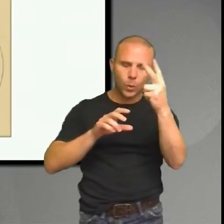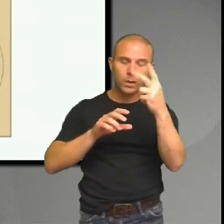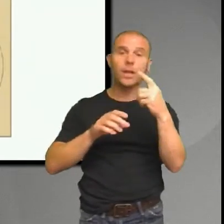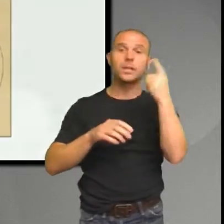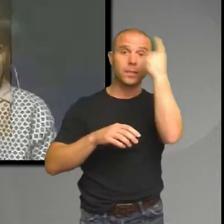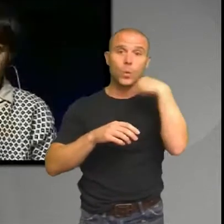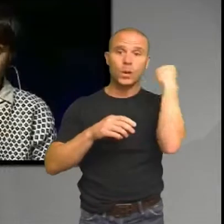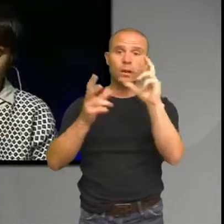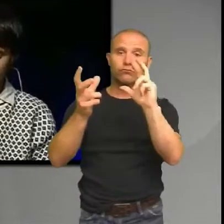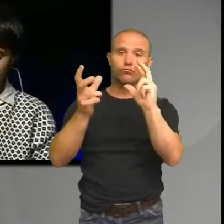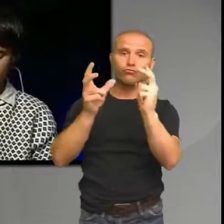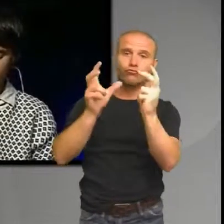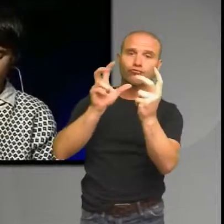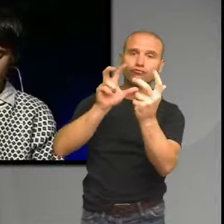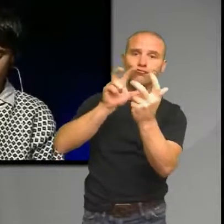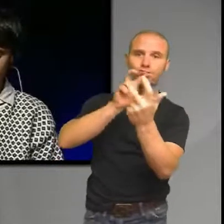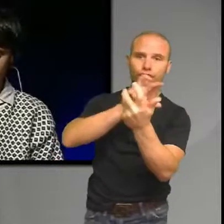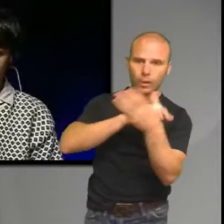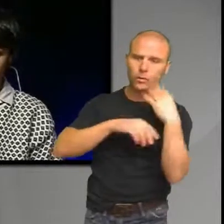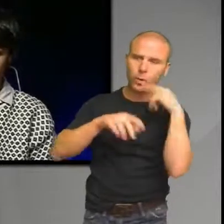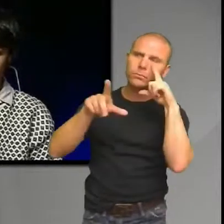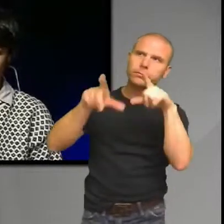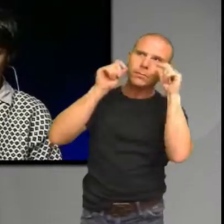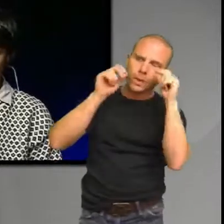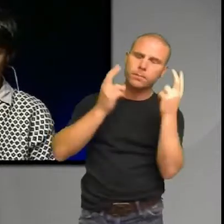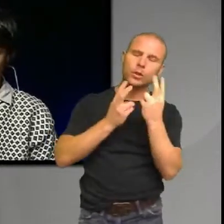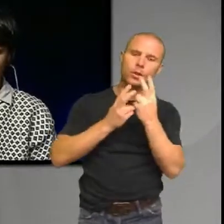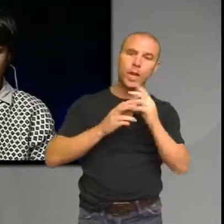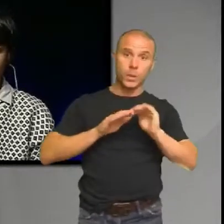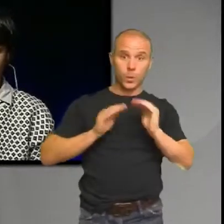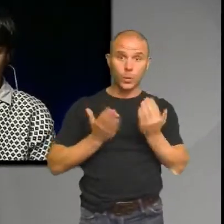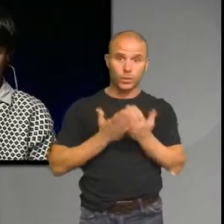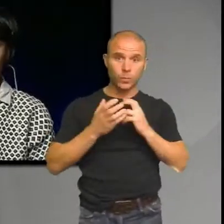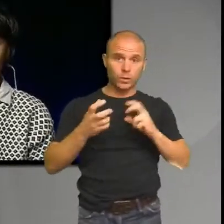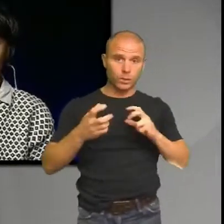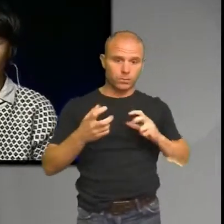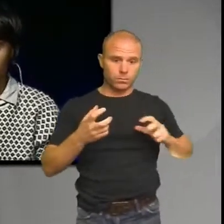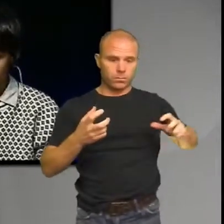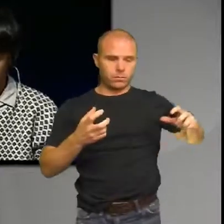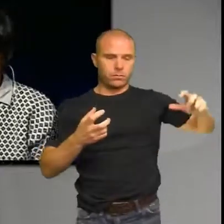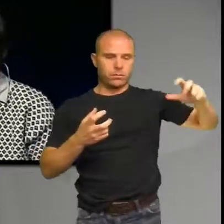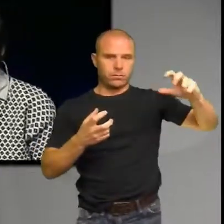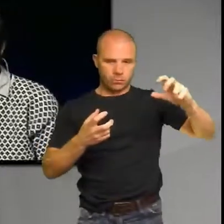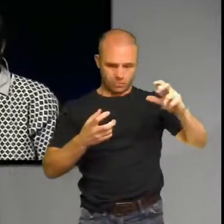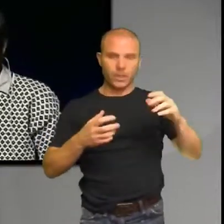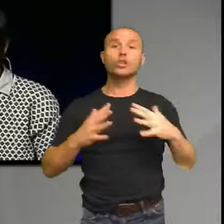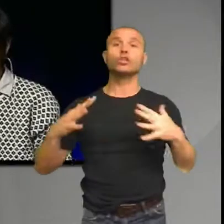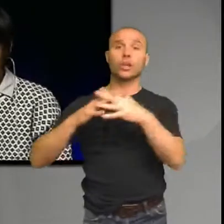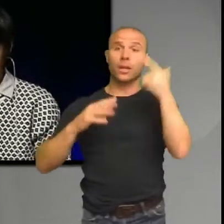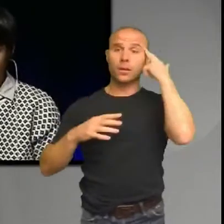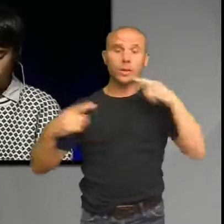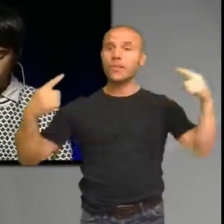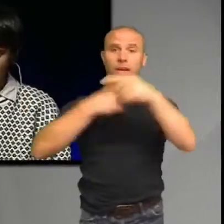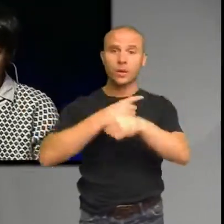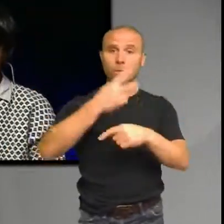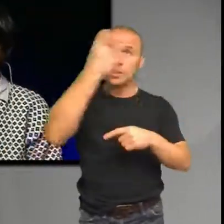egen axel. Han bevisade det här med att jorden snurrar runt solen och inte tvärtom som kyrkan i Rom hade bestämt. Enligt kyrkan